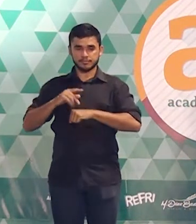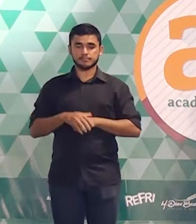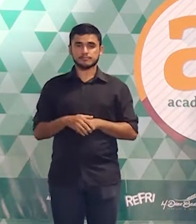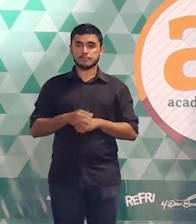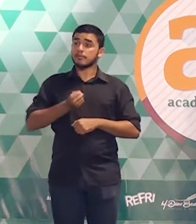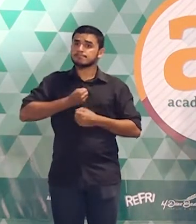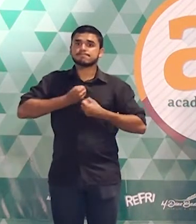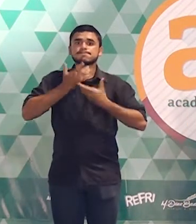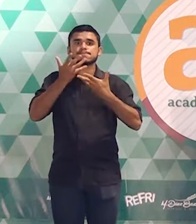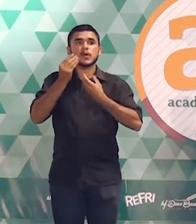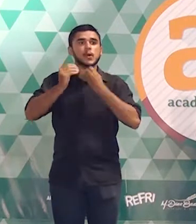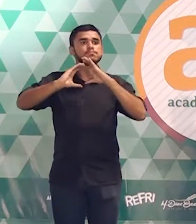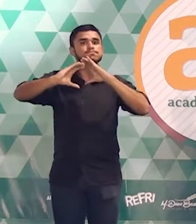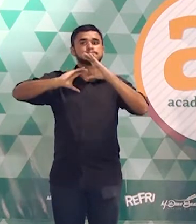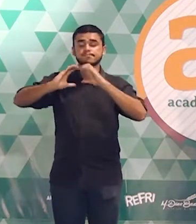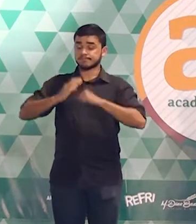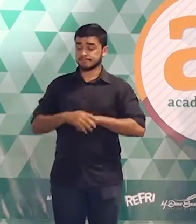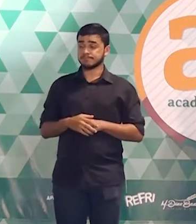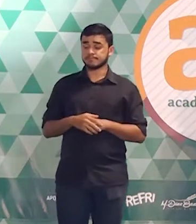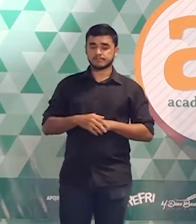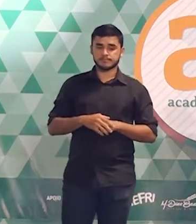expressar.